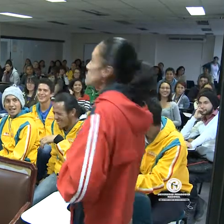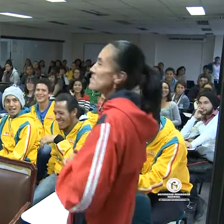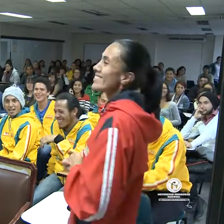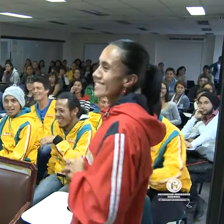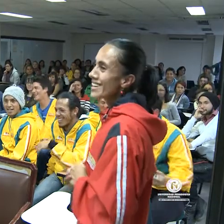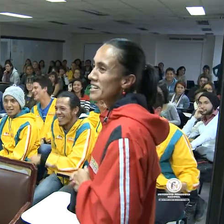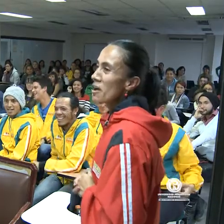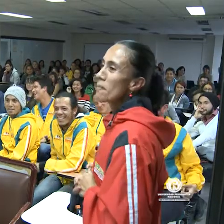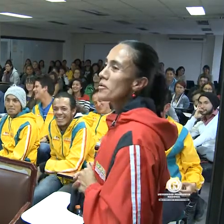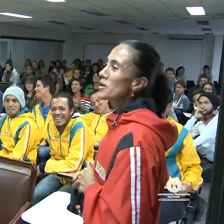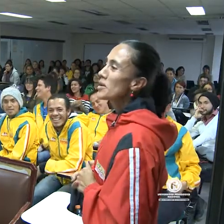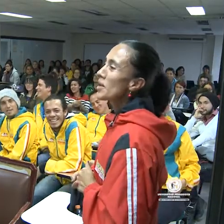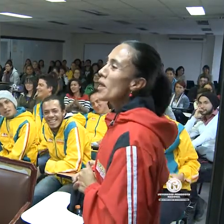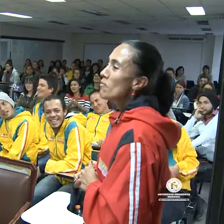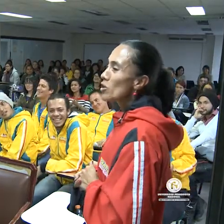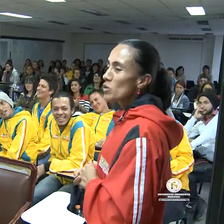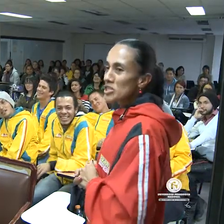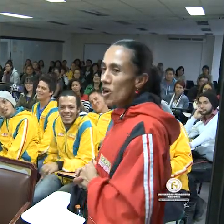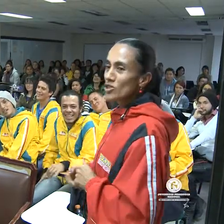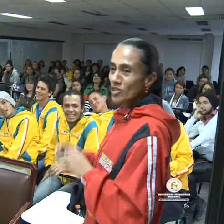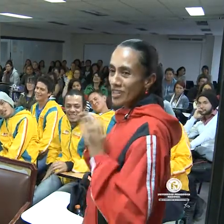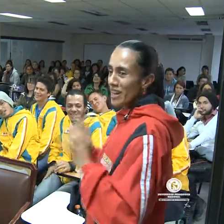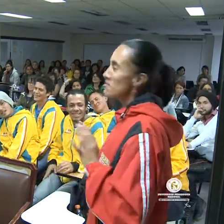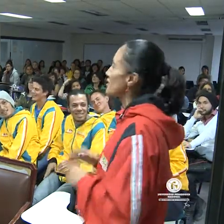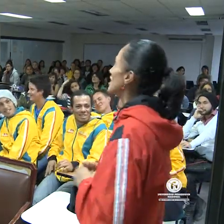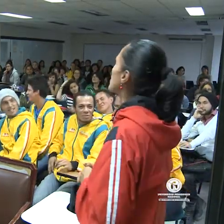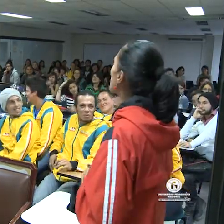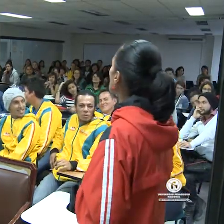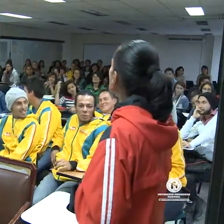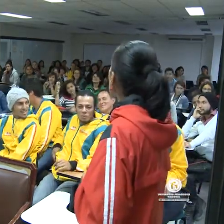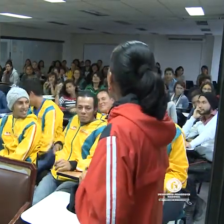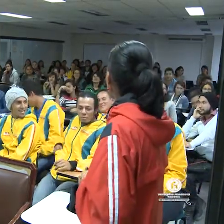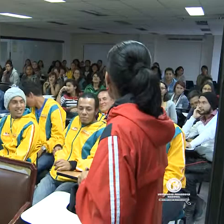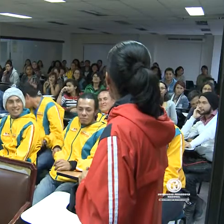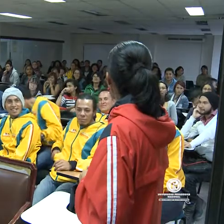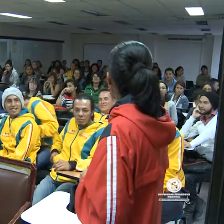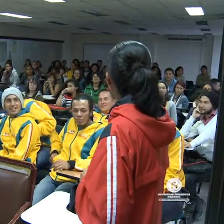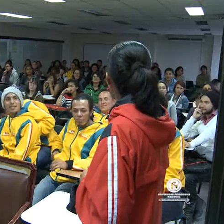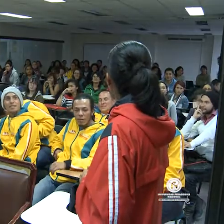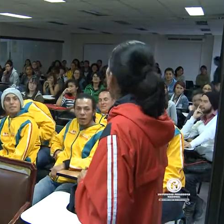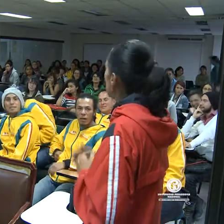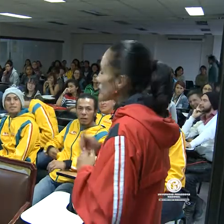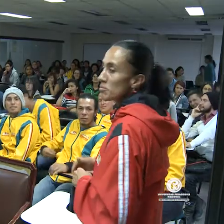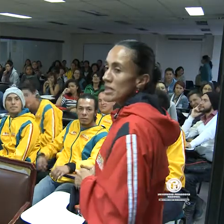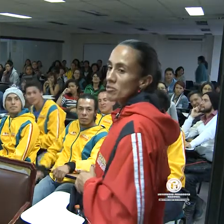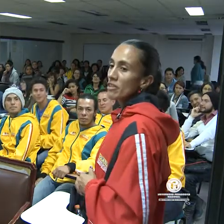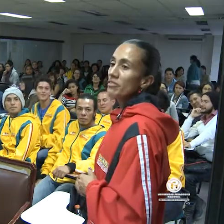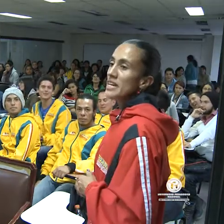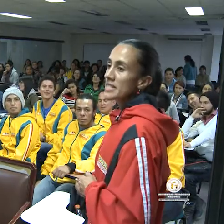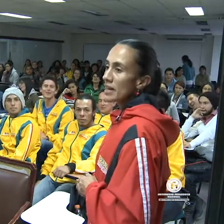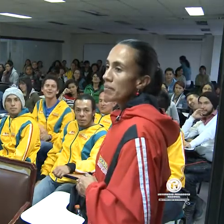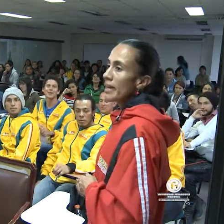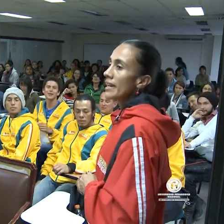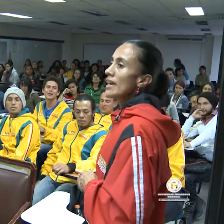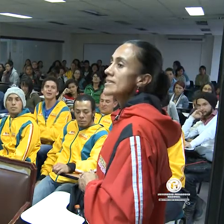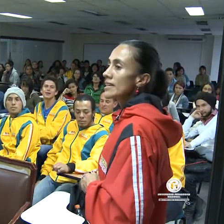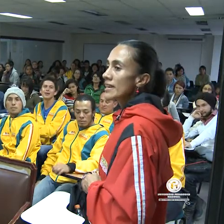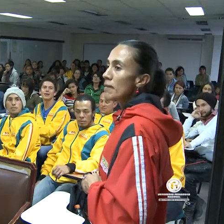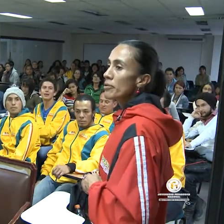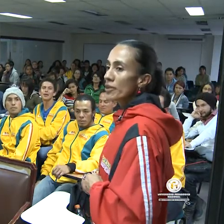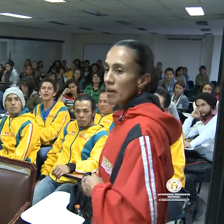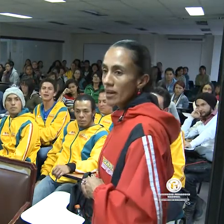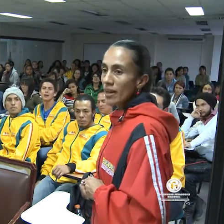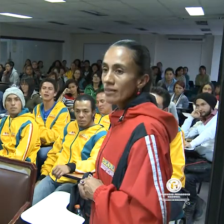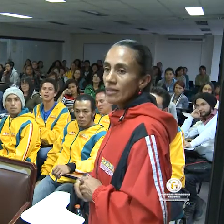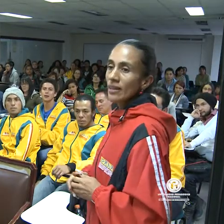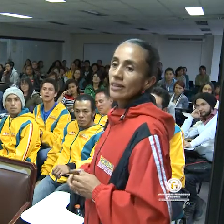objetivo. Muy, muy juiciosos llegamos con el uniforme. También nos vinimos de fiesta para agradecerle